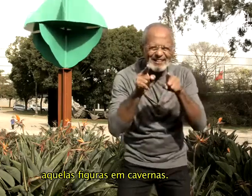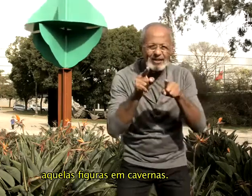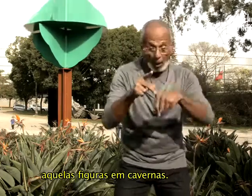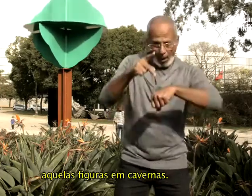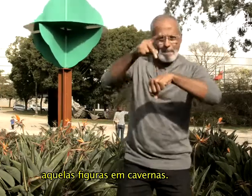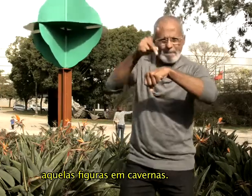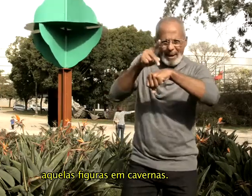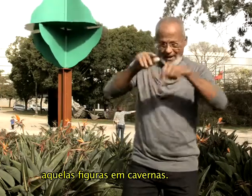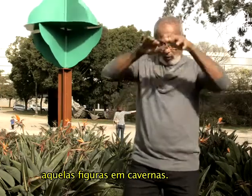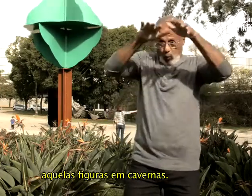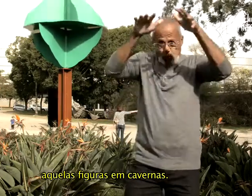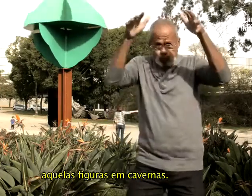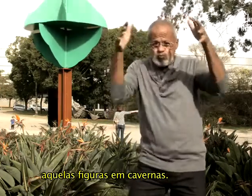Aquelas figuras em cavernas.